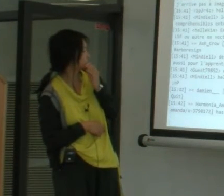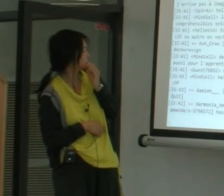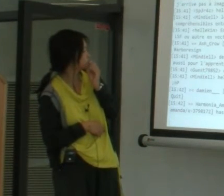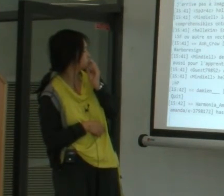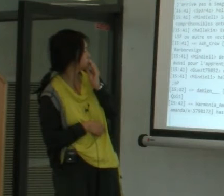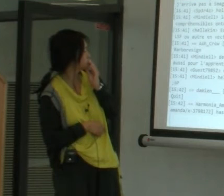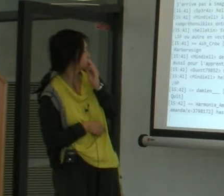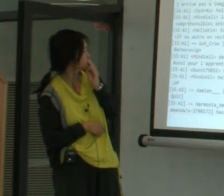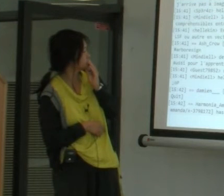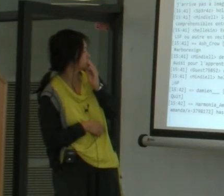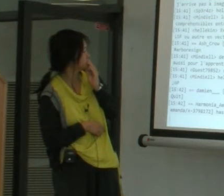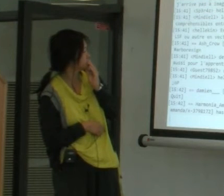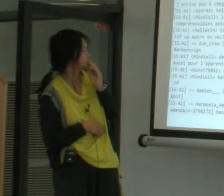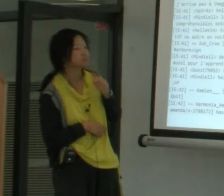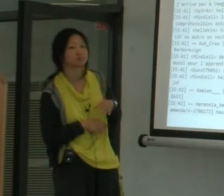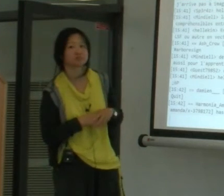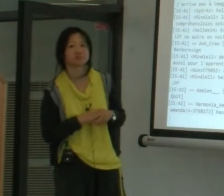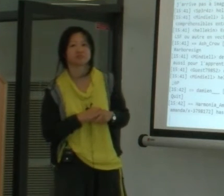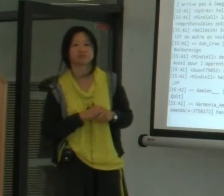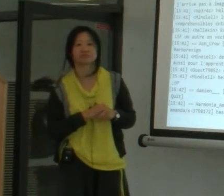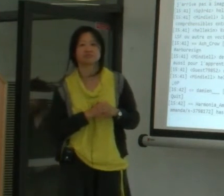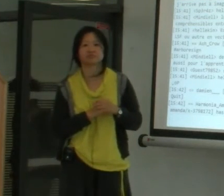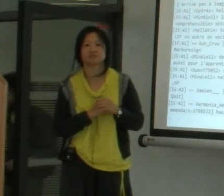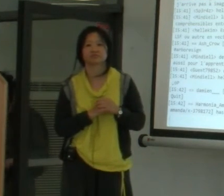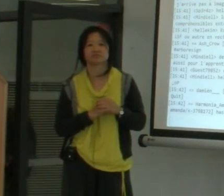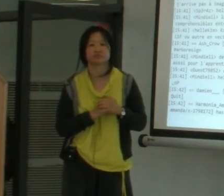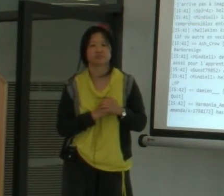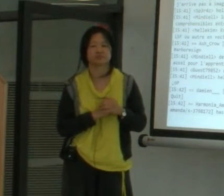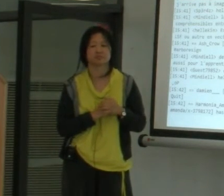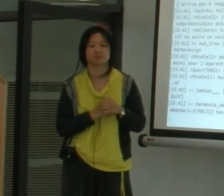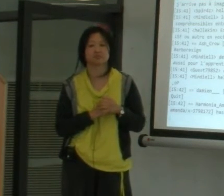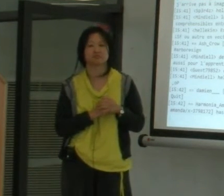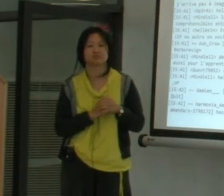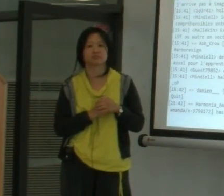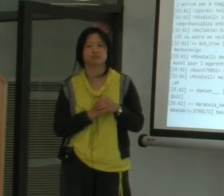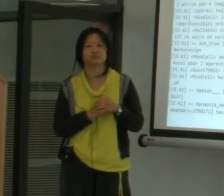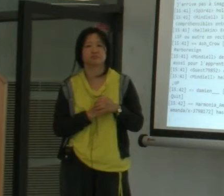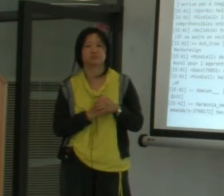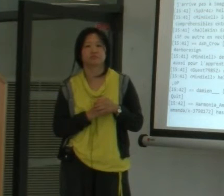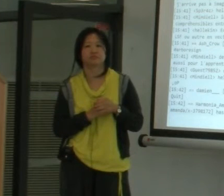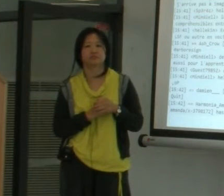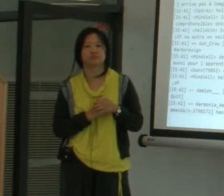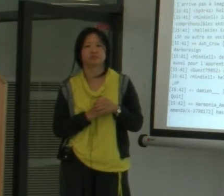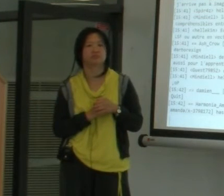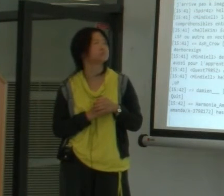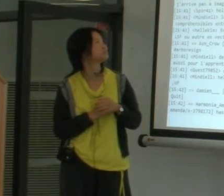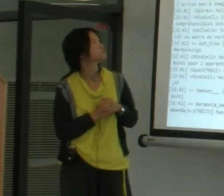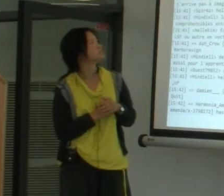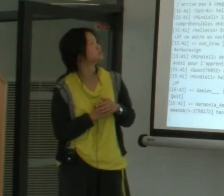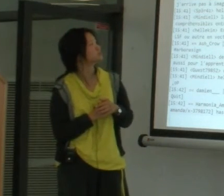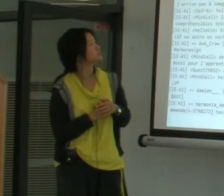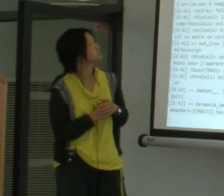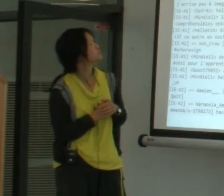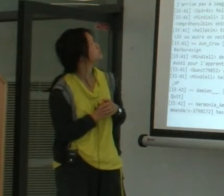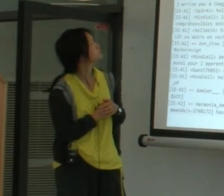En attendant qu'ils finissent de taper sur IRC, je relais une conseil lobbying de Trista Castronet sur Twitter. Il y a un